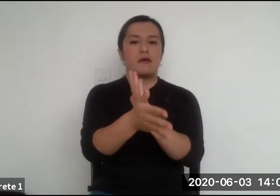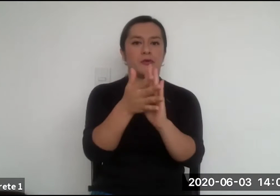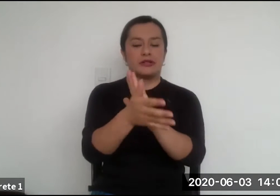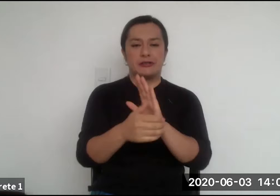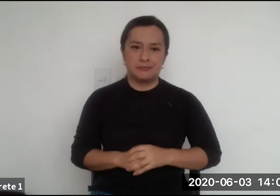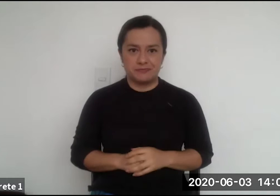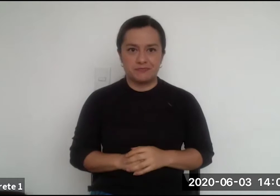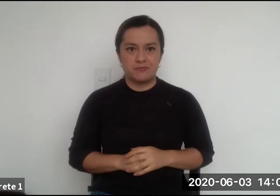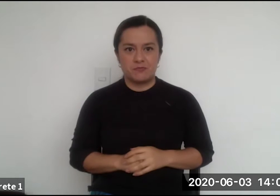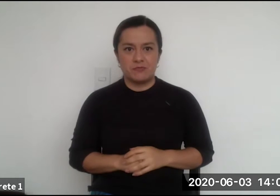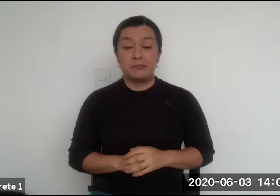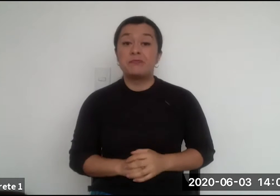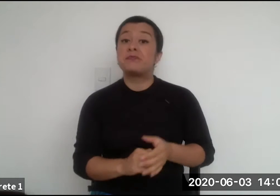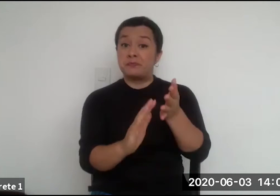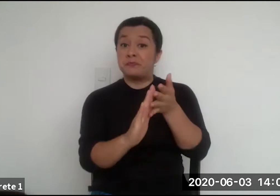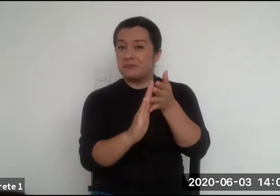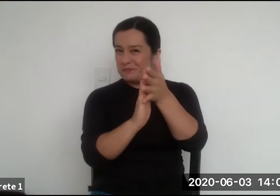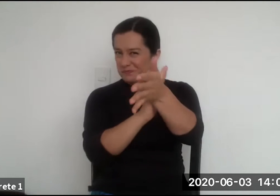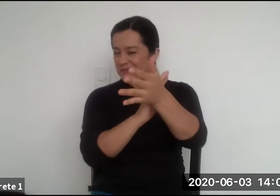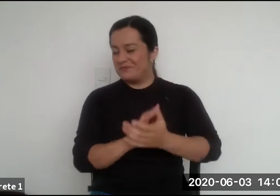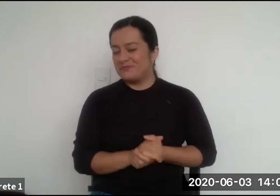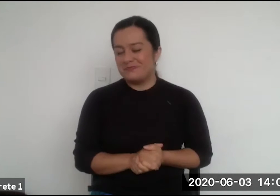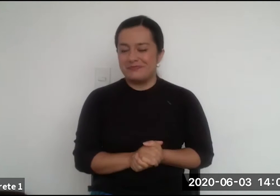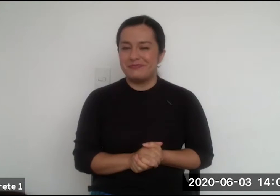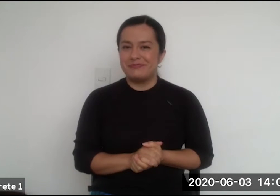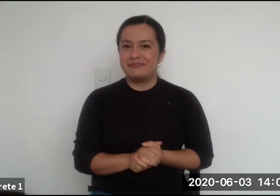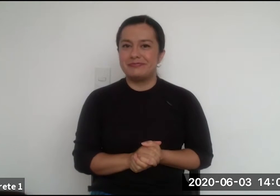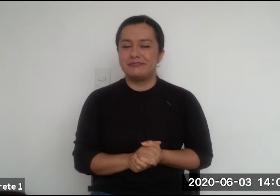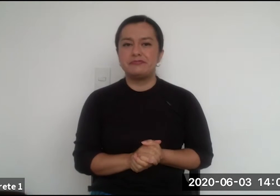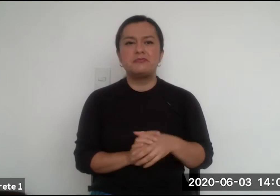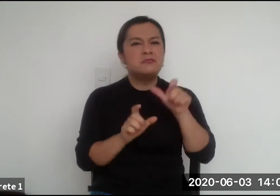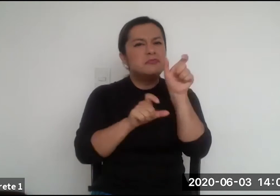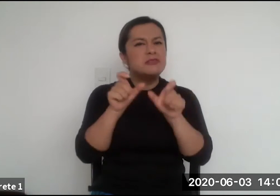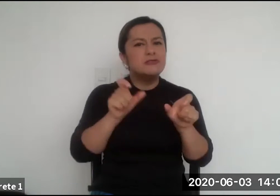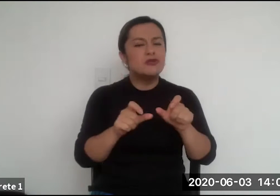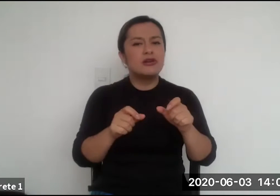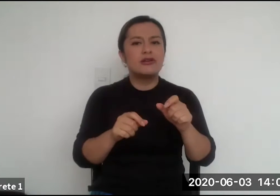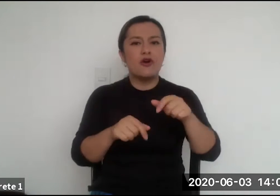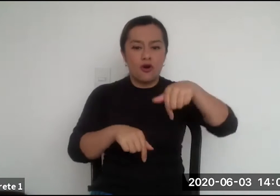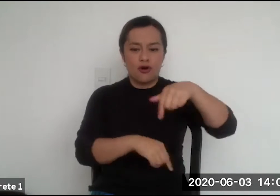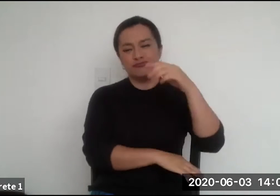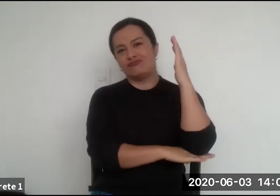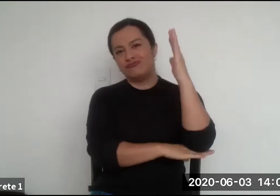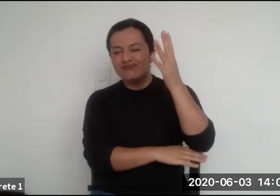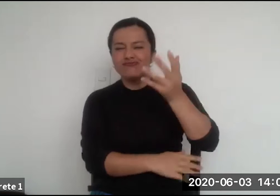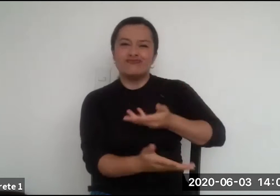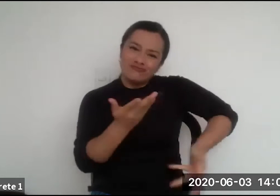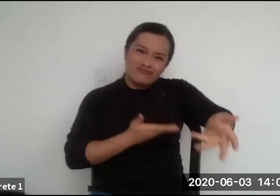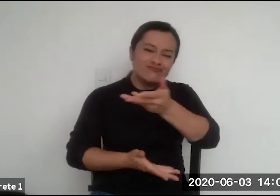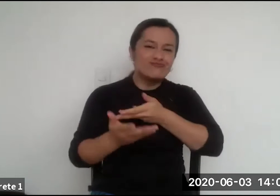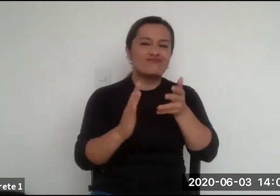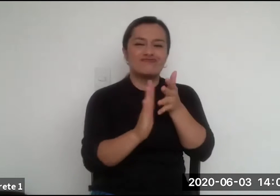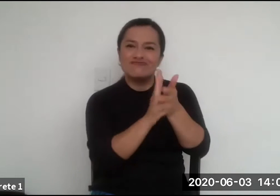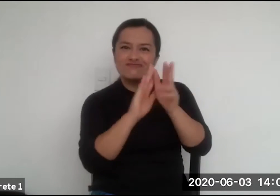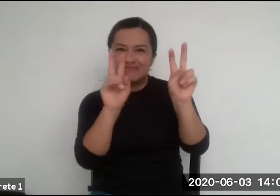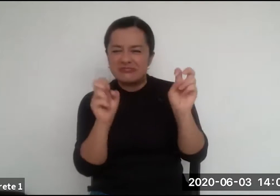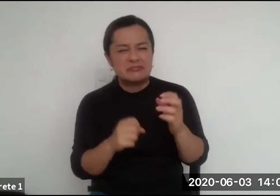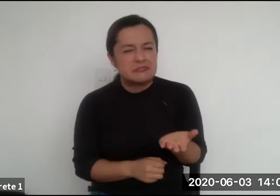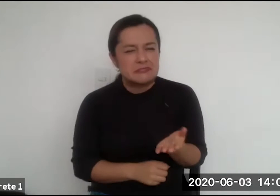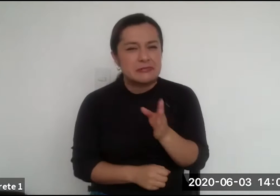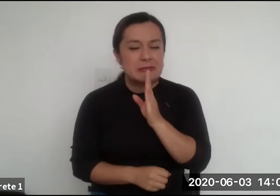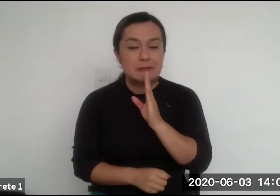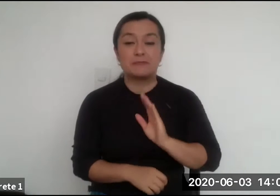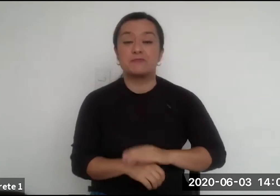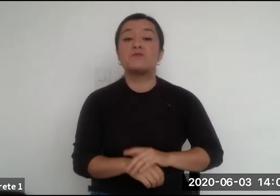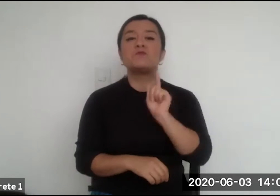Bueno, voy a contarles entonces un poco de quiénes son las personas que nos acompañan hoy. En la invitación que se les enviaba